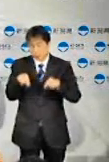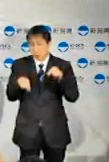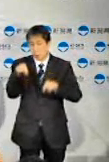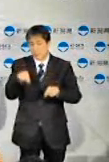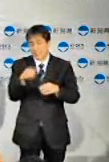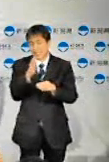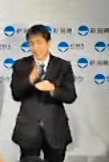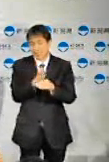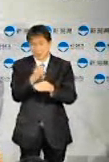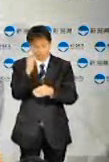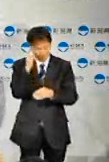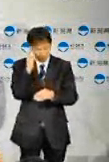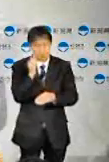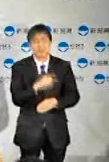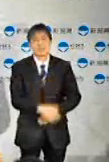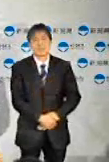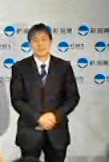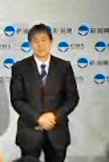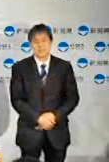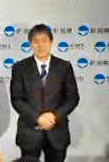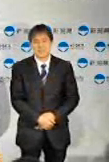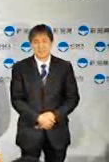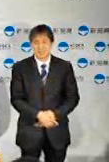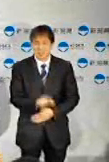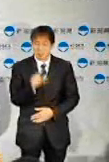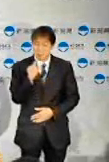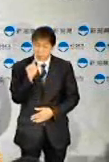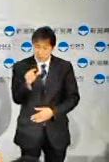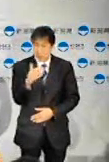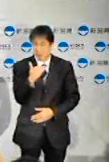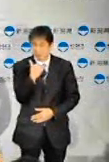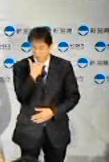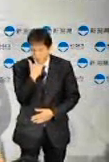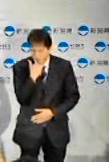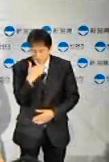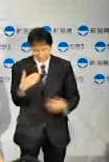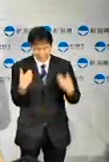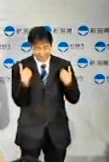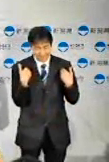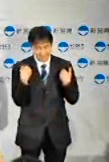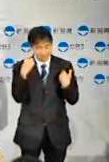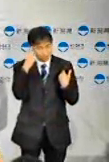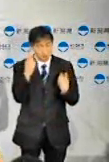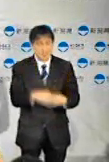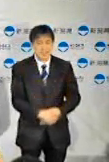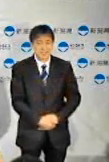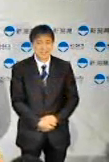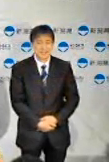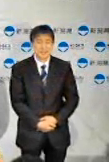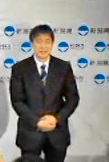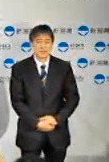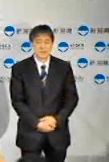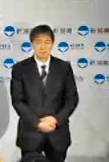ているところだと思いますので、まあもう少しあの時間待つ必要があるのかなと思います。